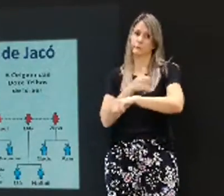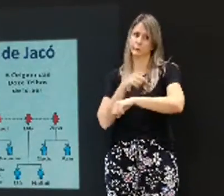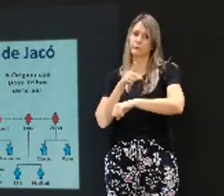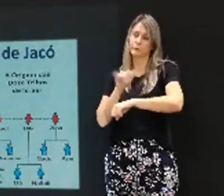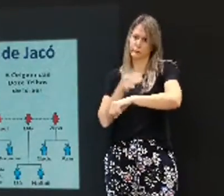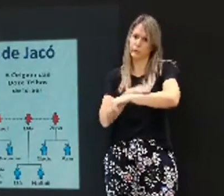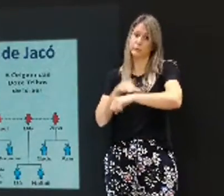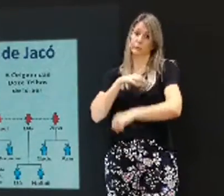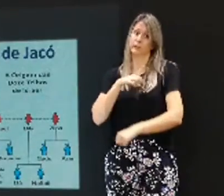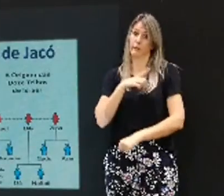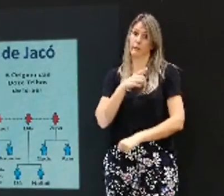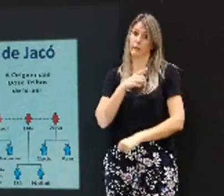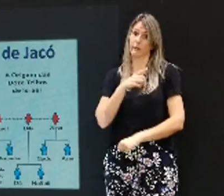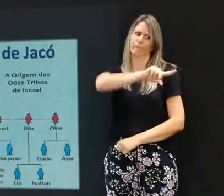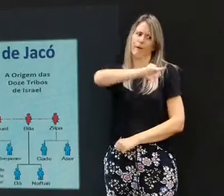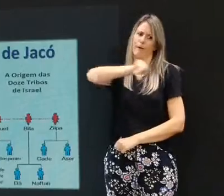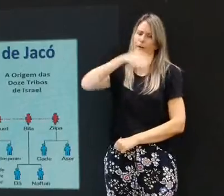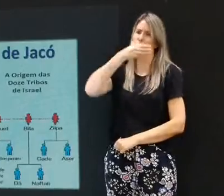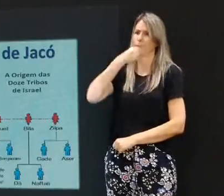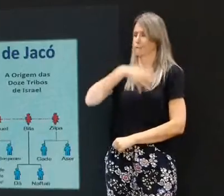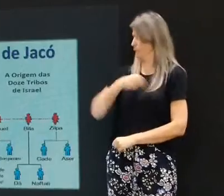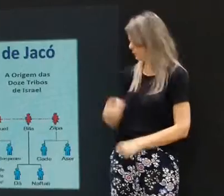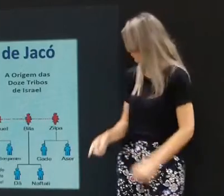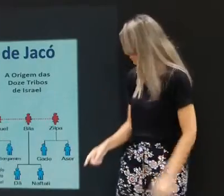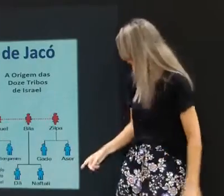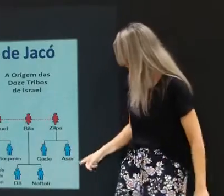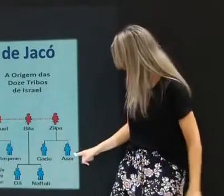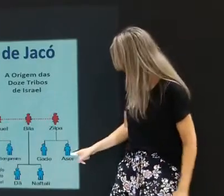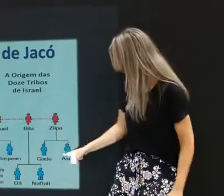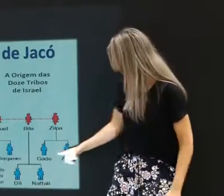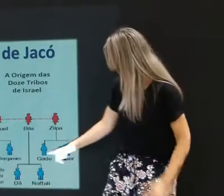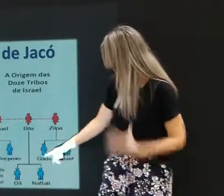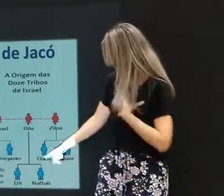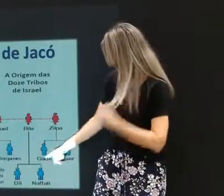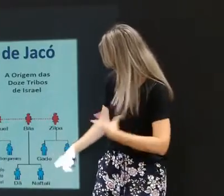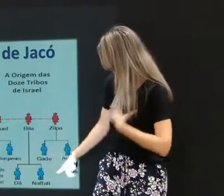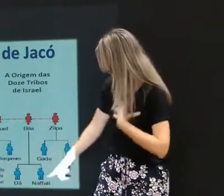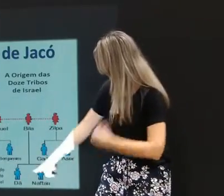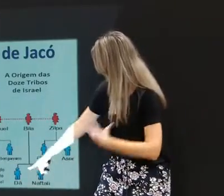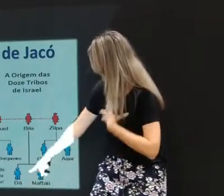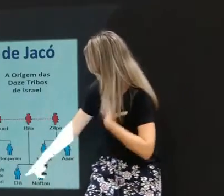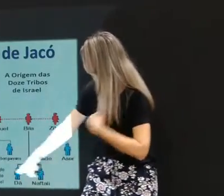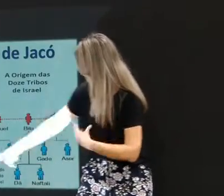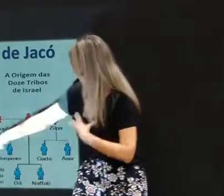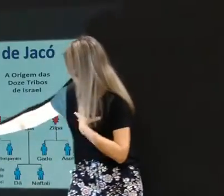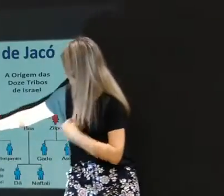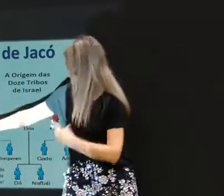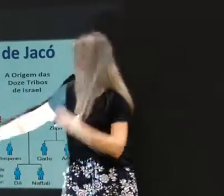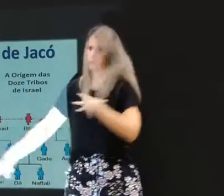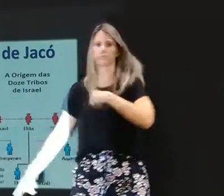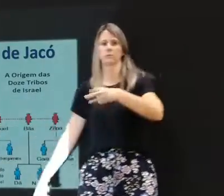Mas Jacó tinha vários outros filhos, né? Está vendo aqui, ó, vários filhos. Todos esses são os filhos,